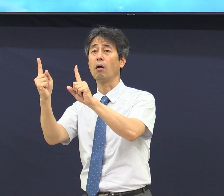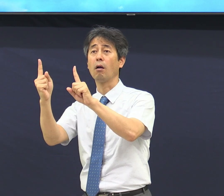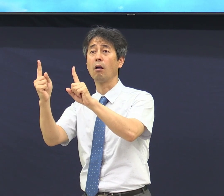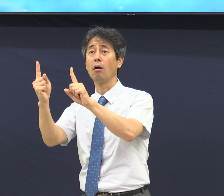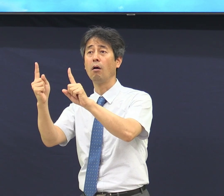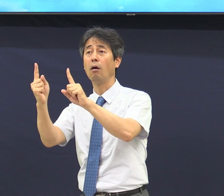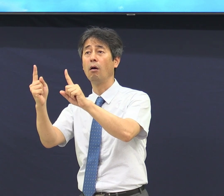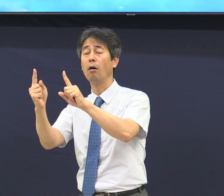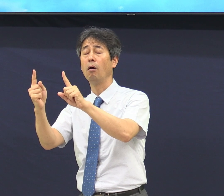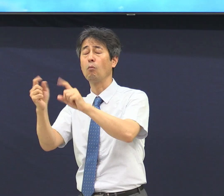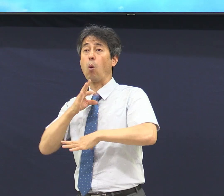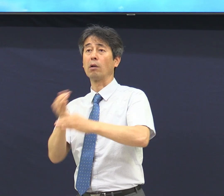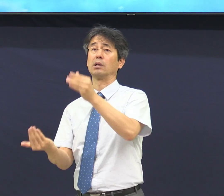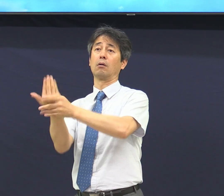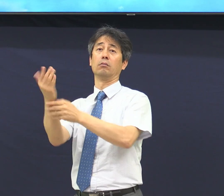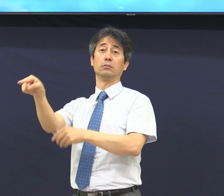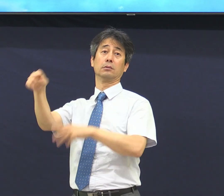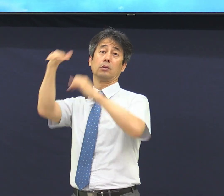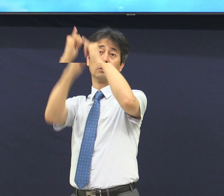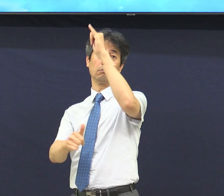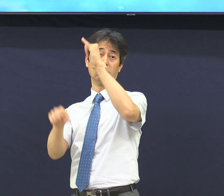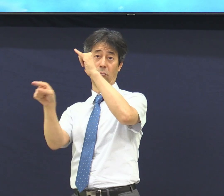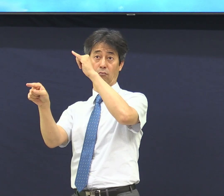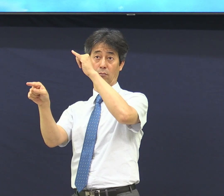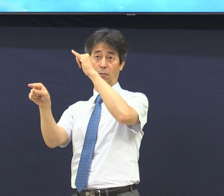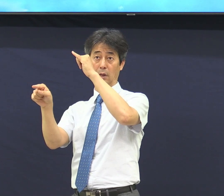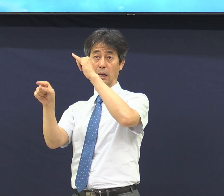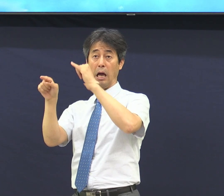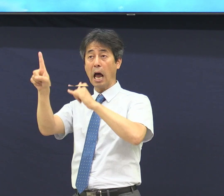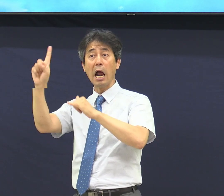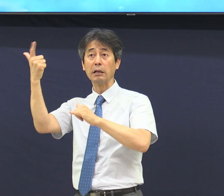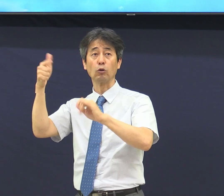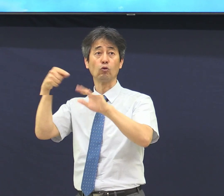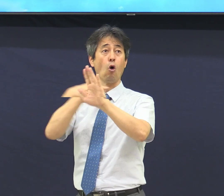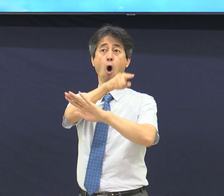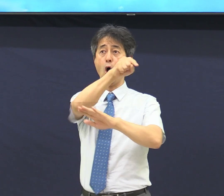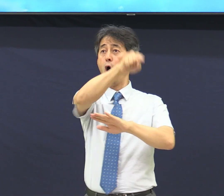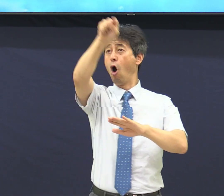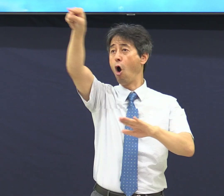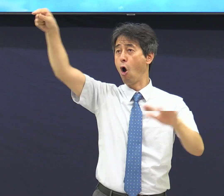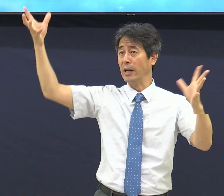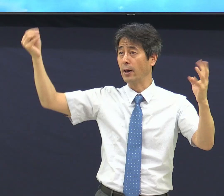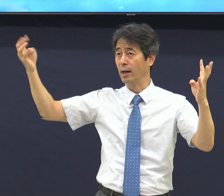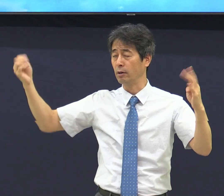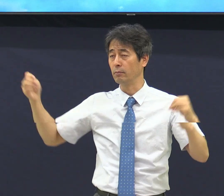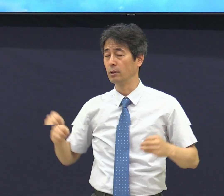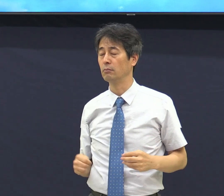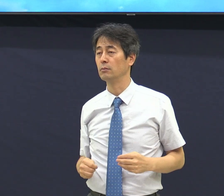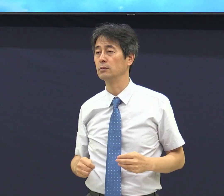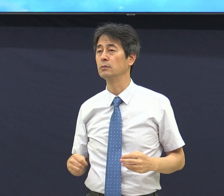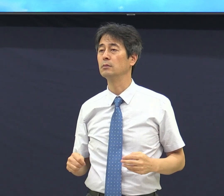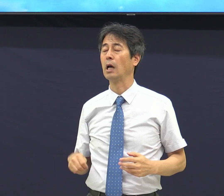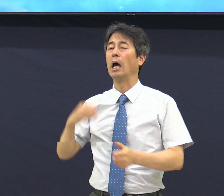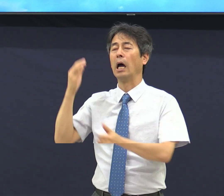예수 그리스도 부활, 그 놀라운 사건이 있었고 그것뿐만 아니라